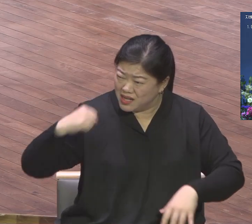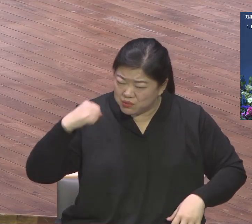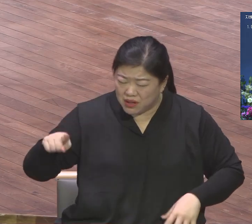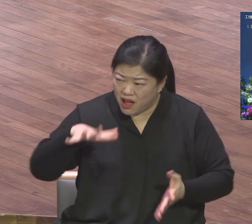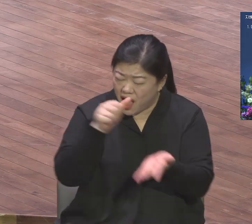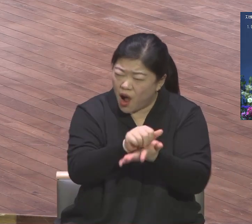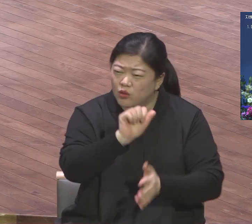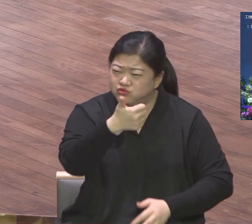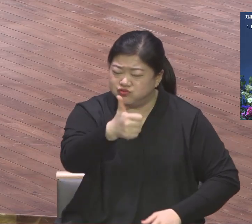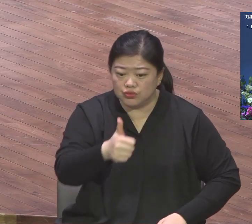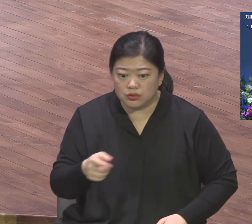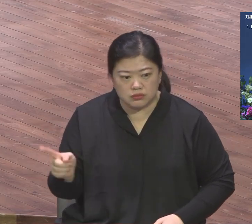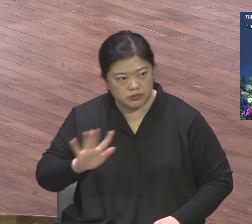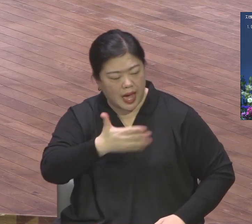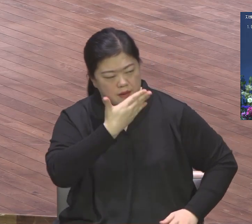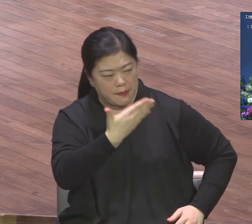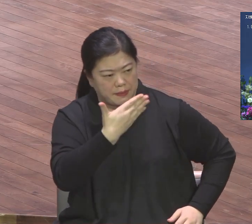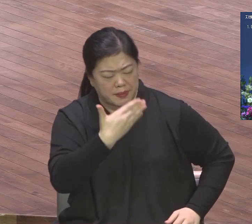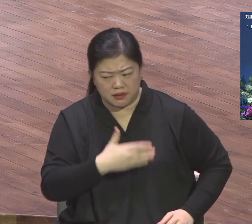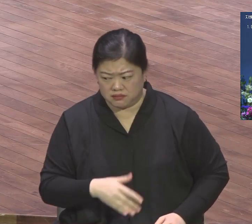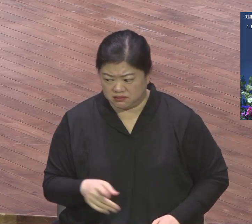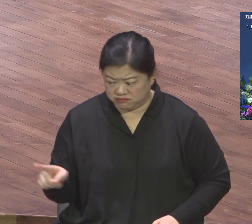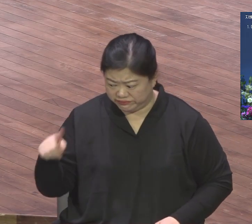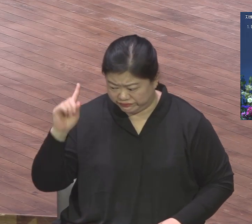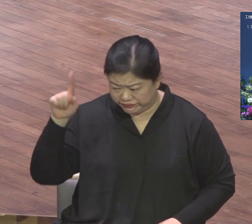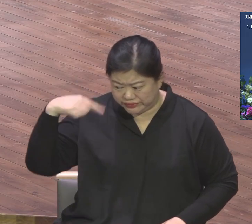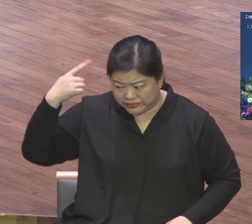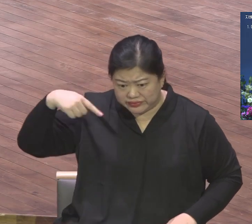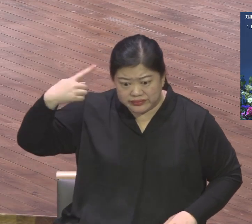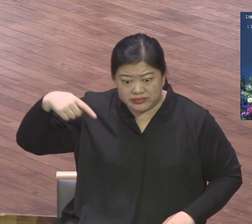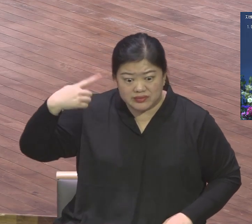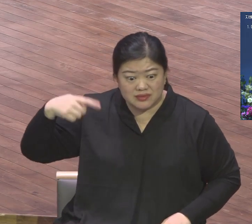살면요. 불신앙한 사람 볼 때는 이상한 사람 보여요.